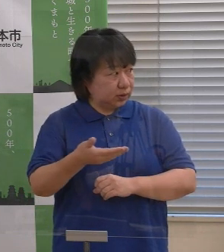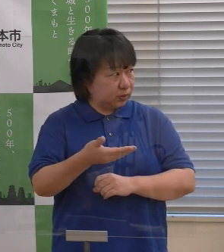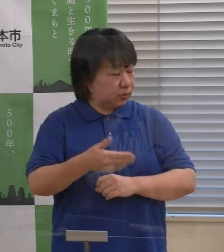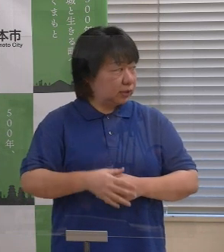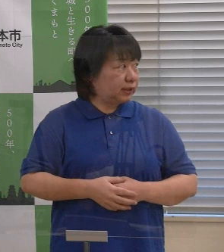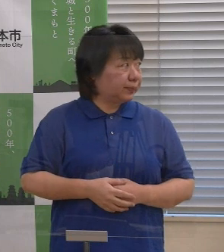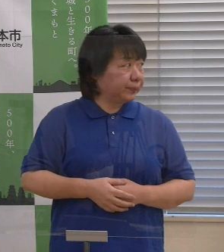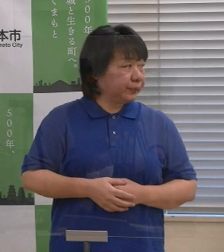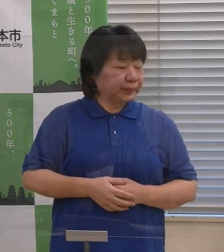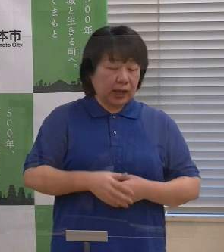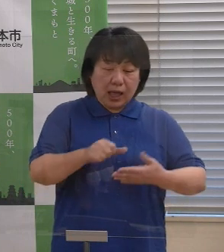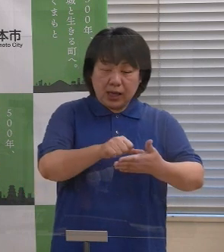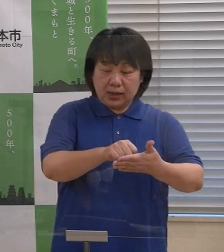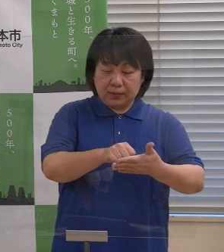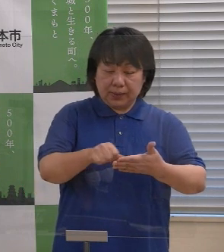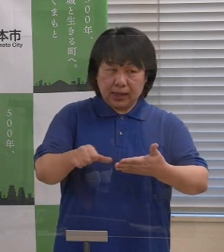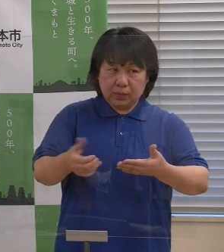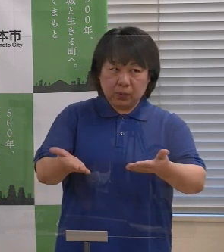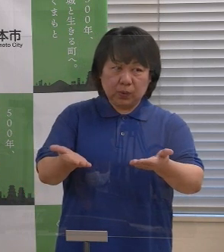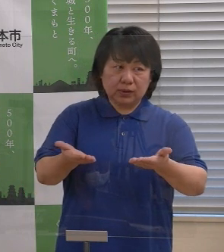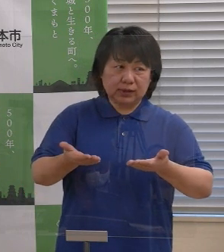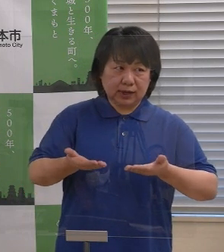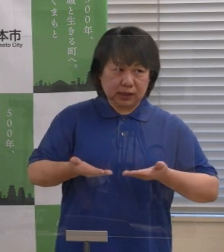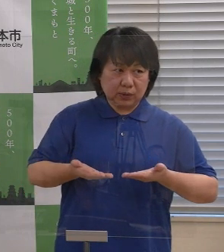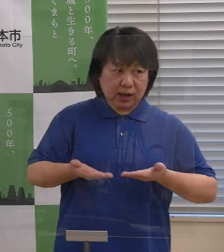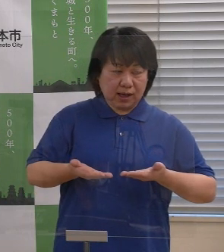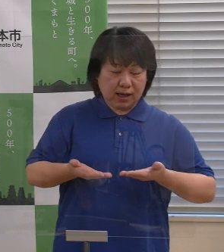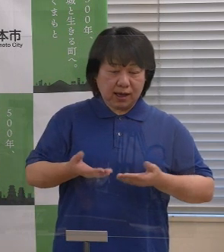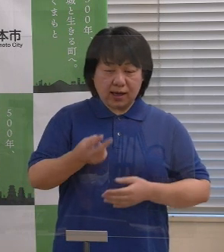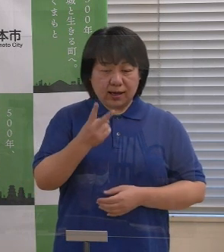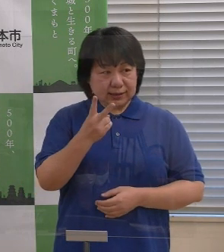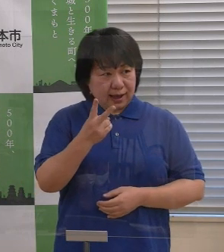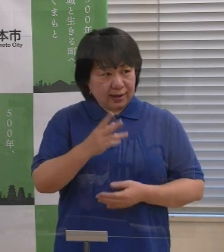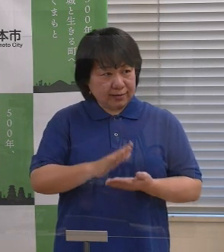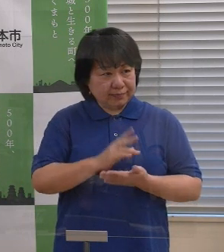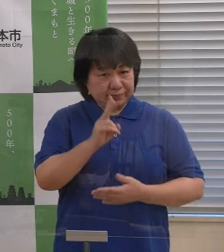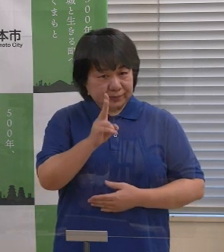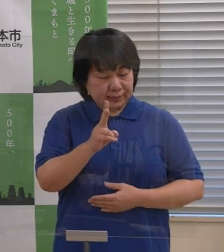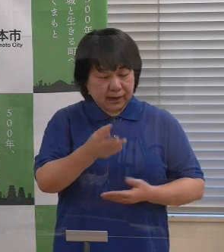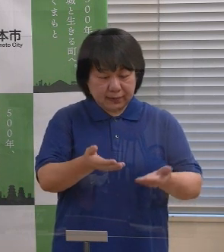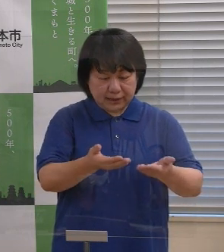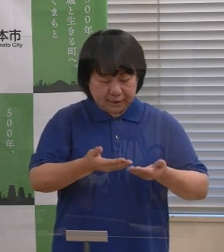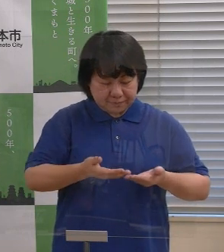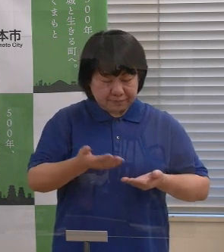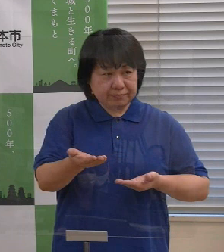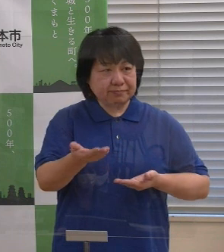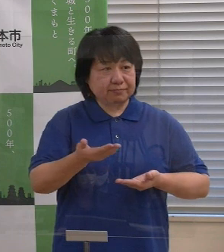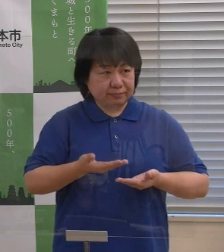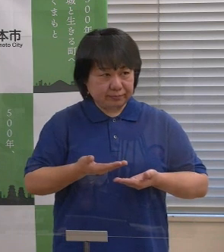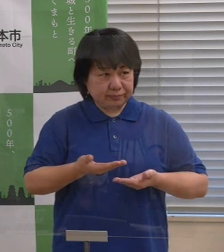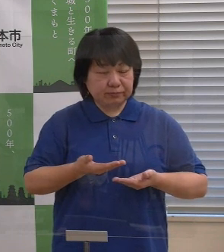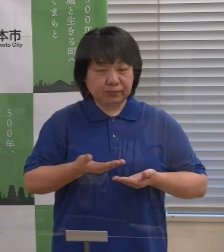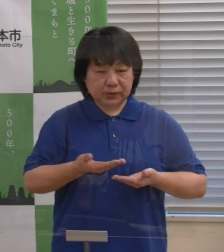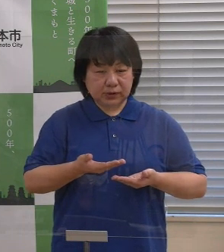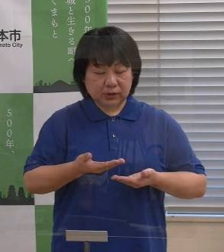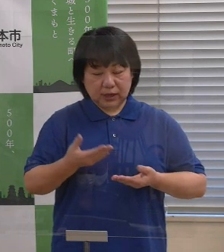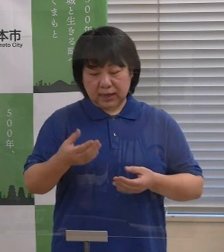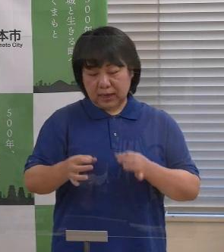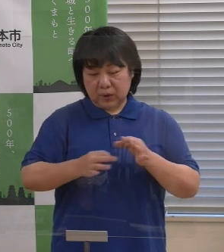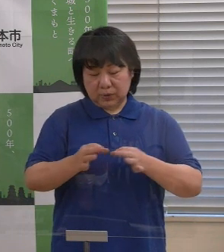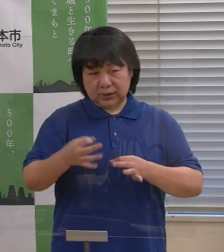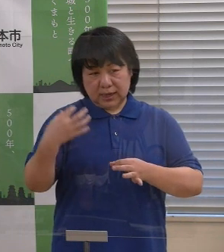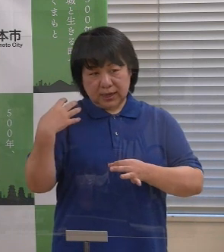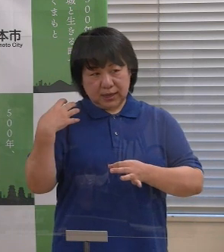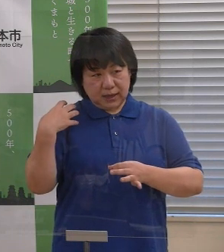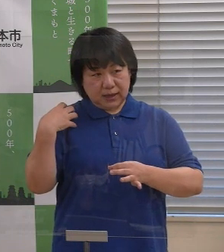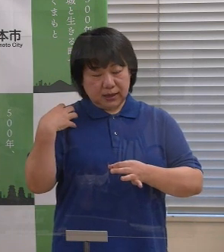はい、名簿をいただきましたのが、2回に分けて受けの方からいただいております、まあ、女の方も、